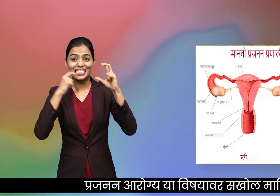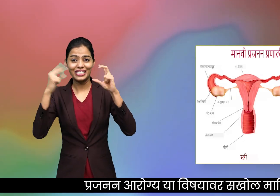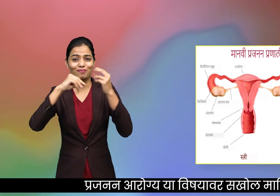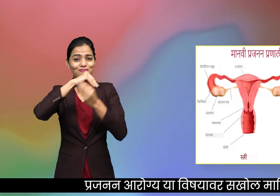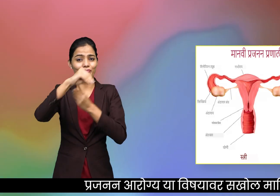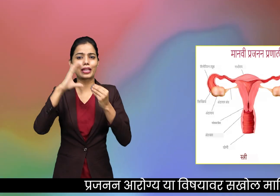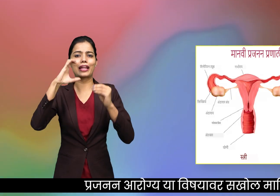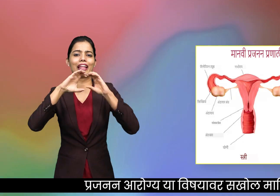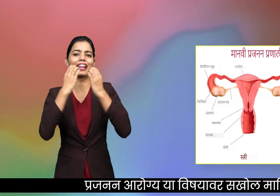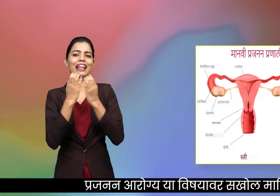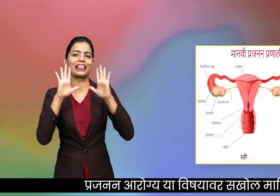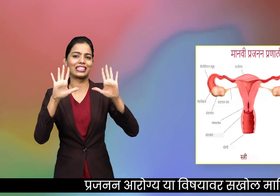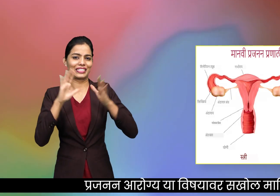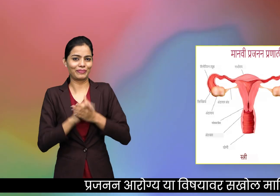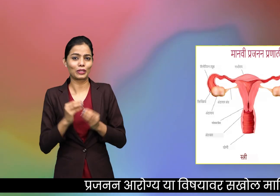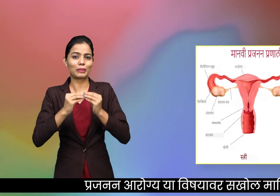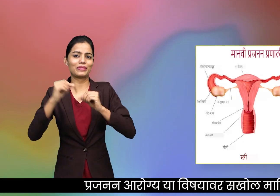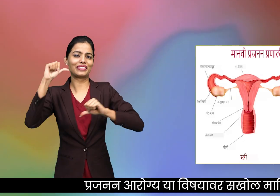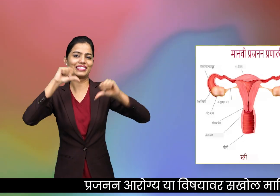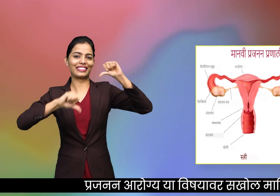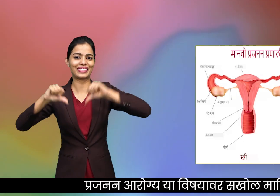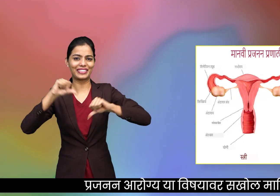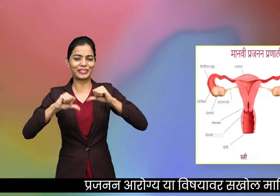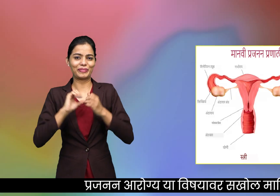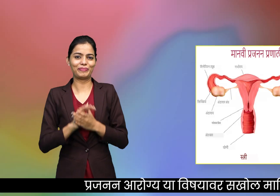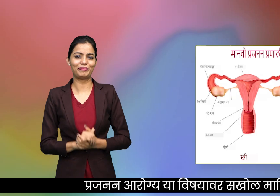या विषयावर सखोल माहिती घेऊया.